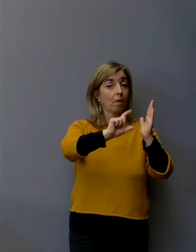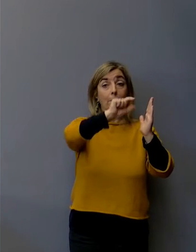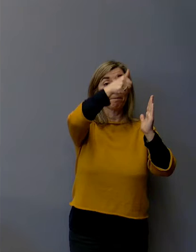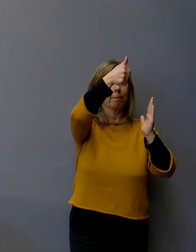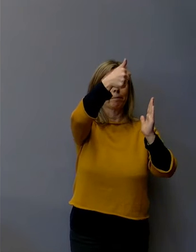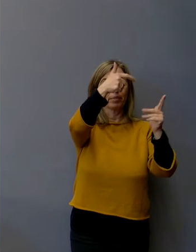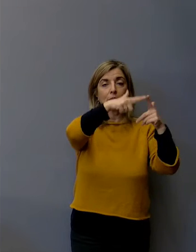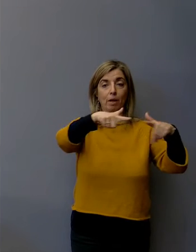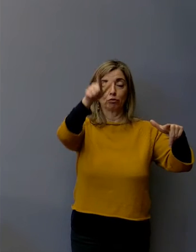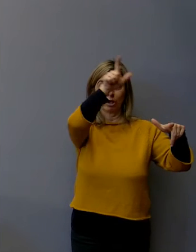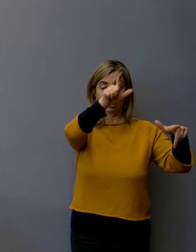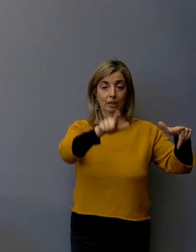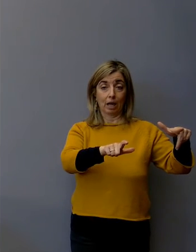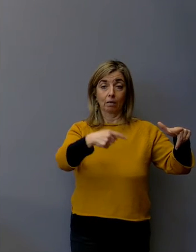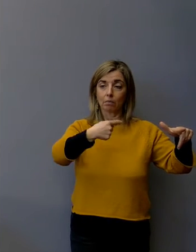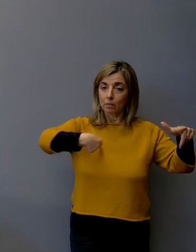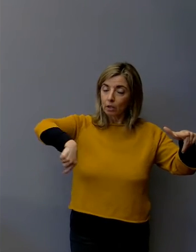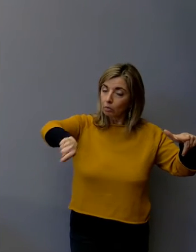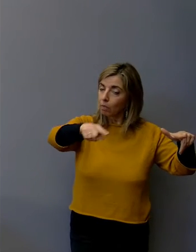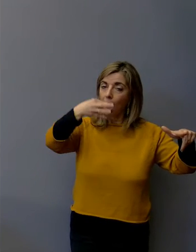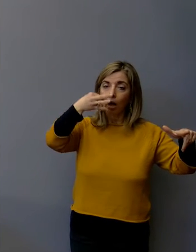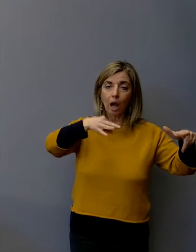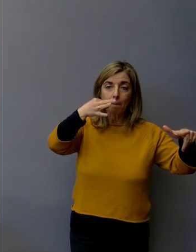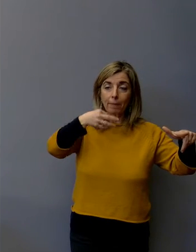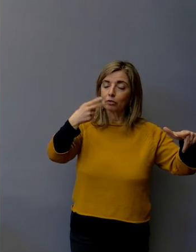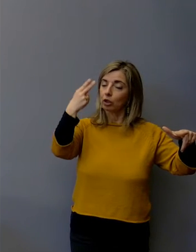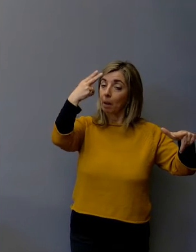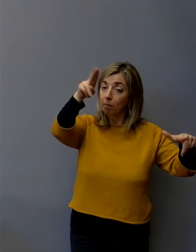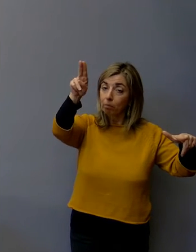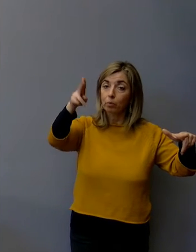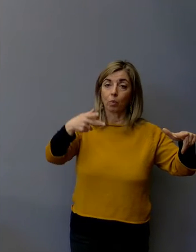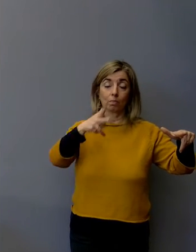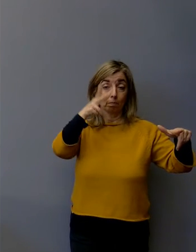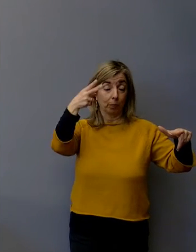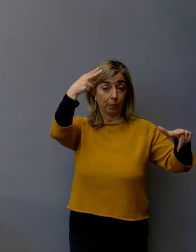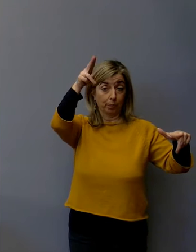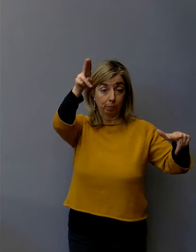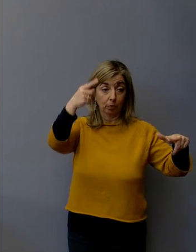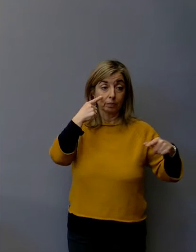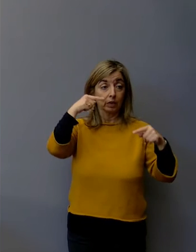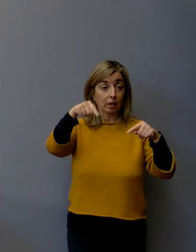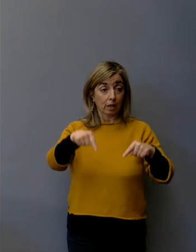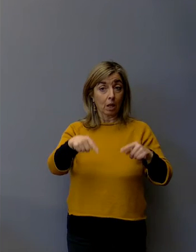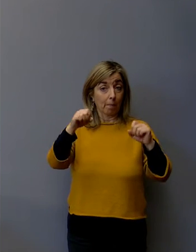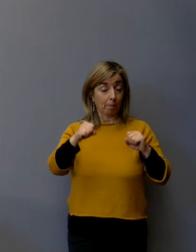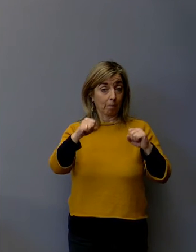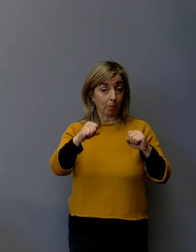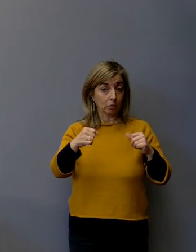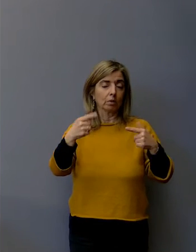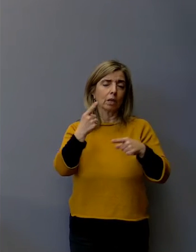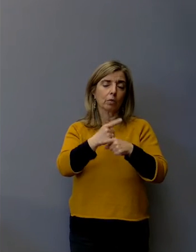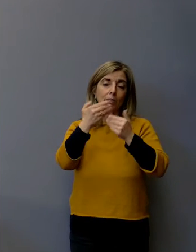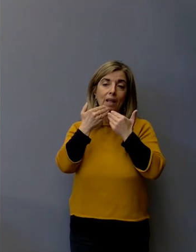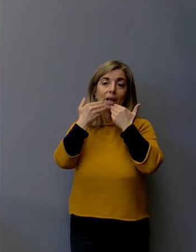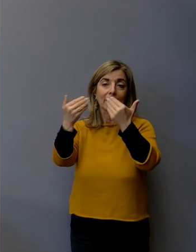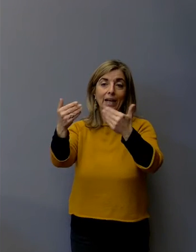e soprattutto più capacità e se oggi è possibile lo dobbiamo alla tenacia del sindaco bucci benché